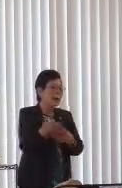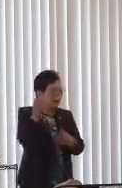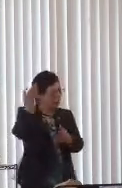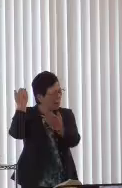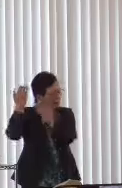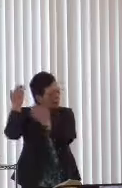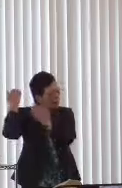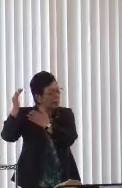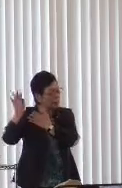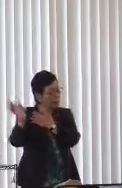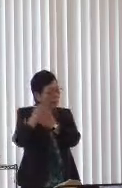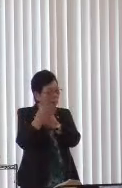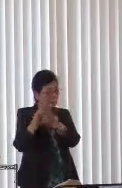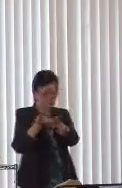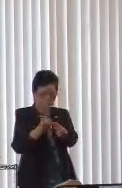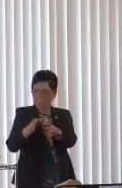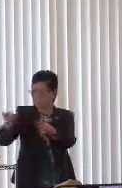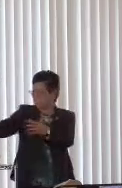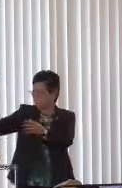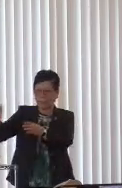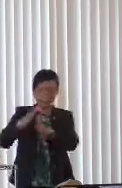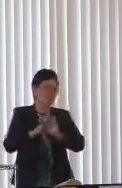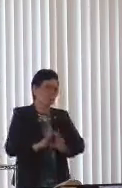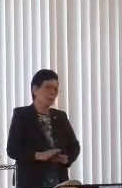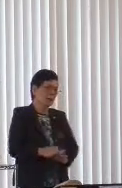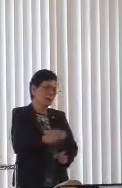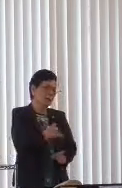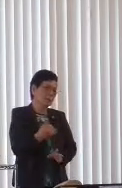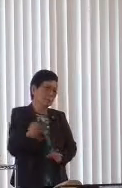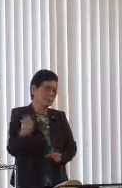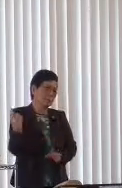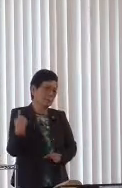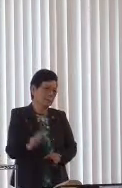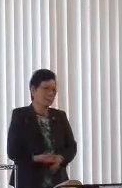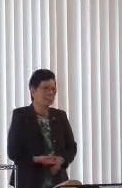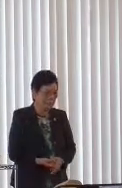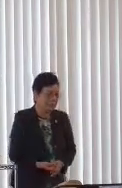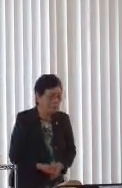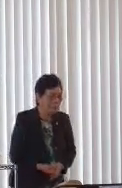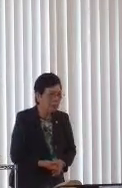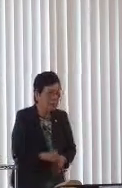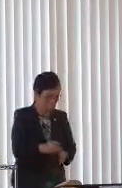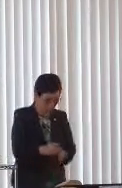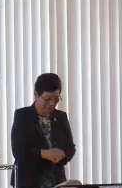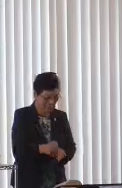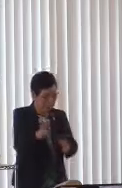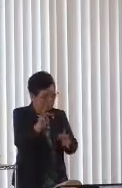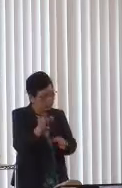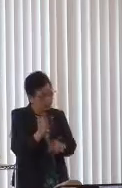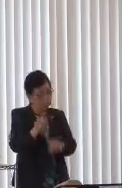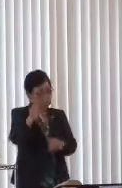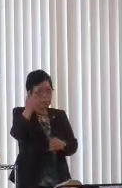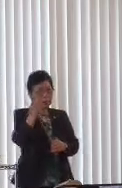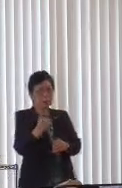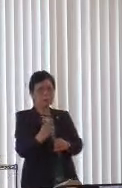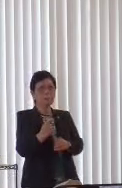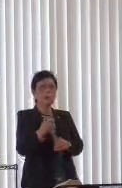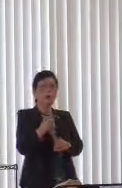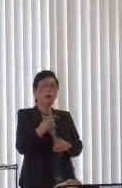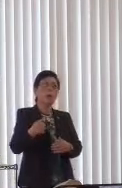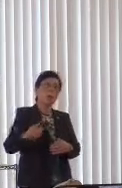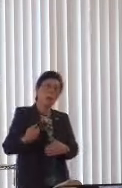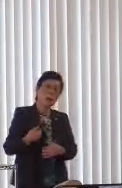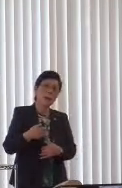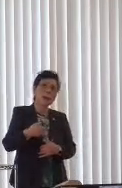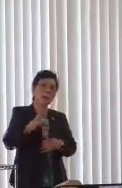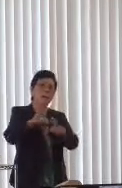小さいサイズみたいです、安全上。ということはいつ来るかわからない花婿を迎えるの